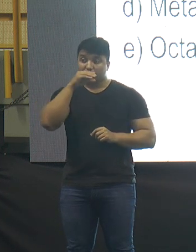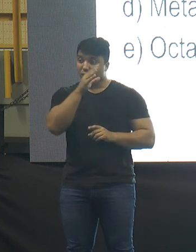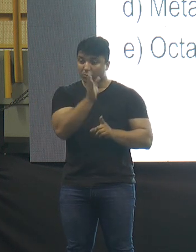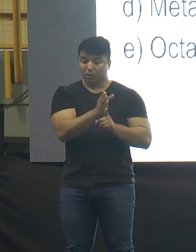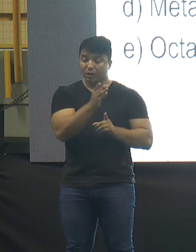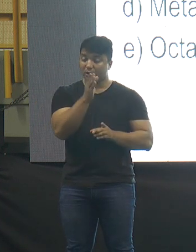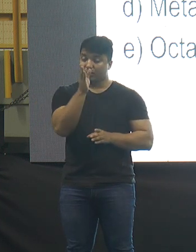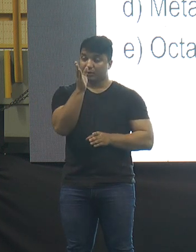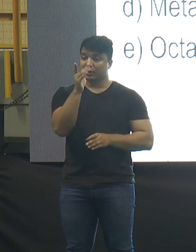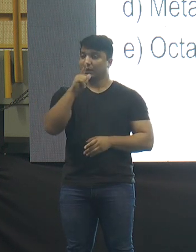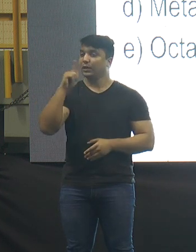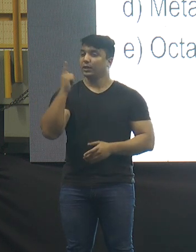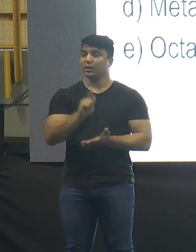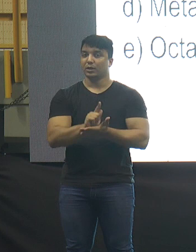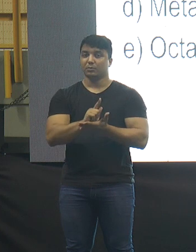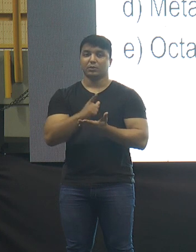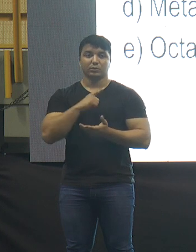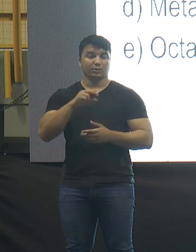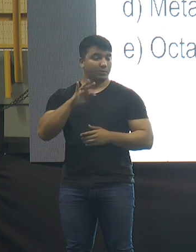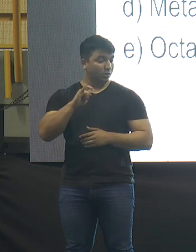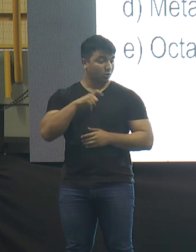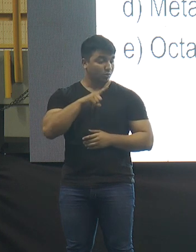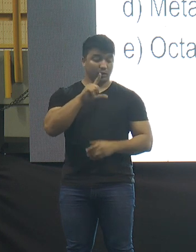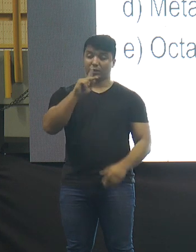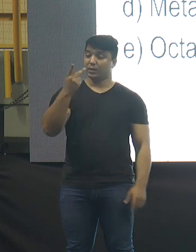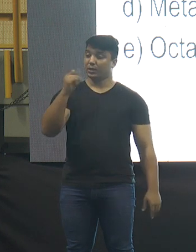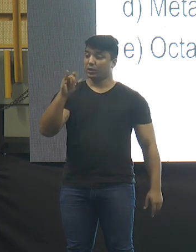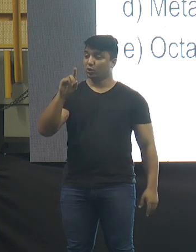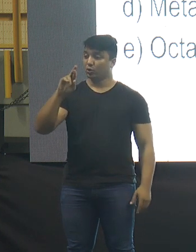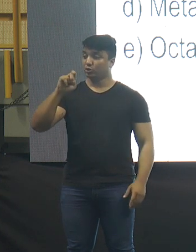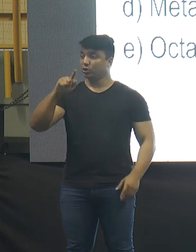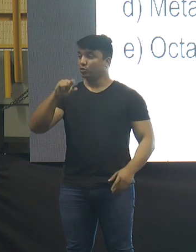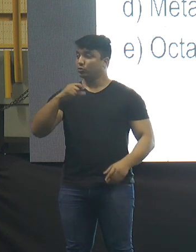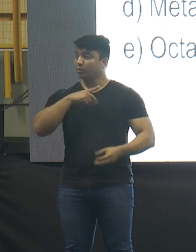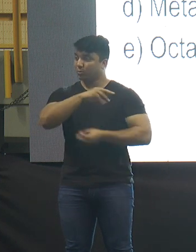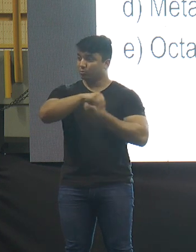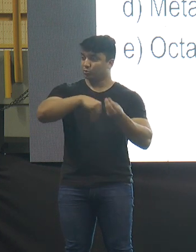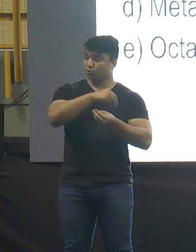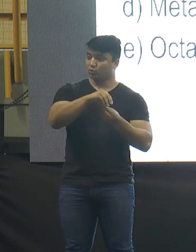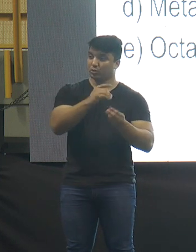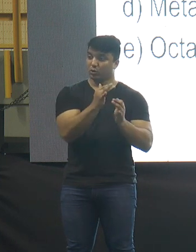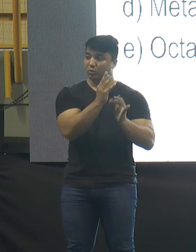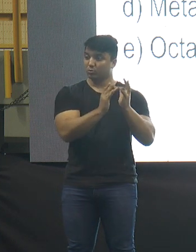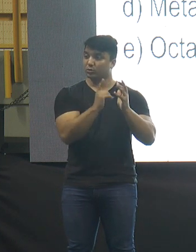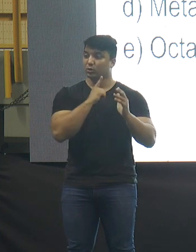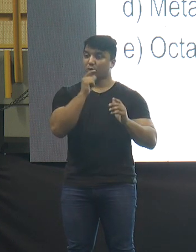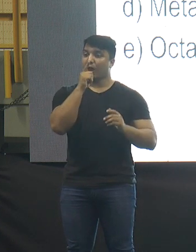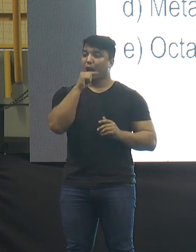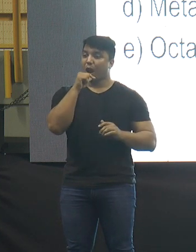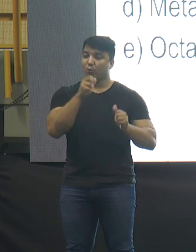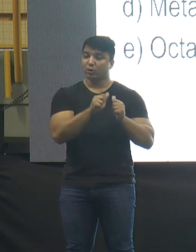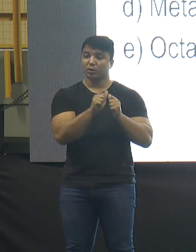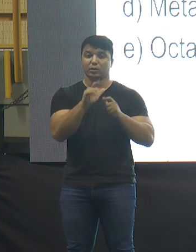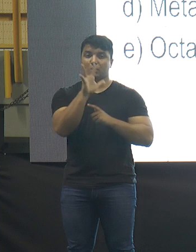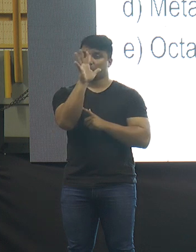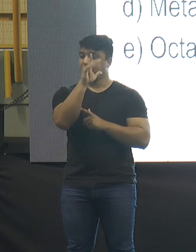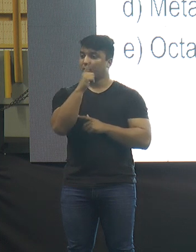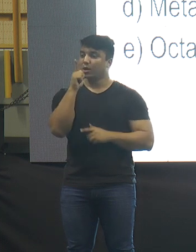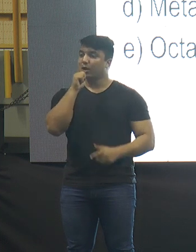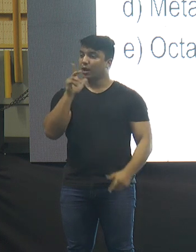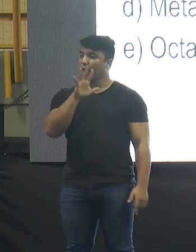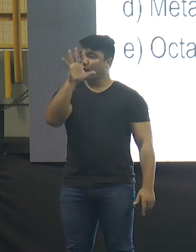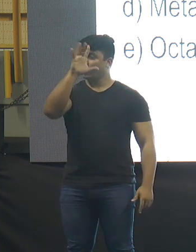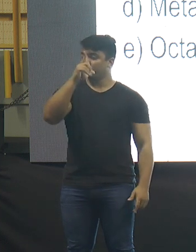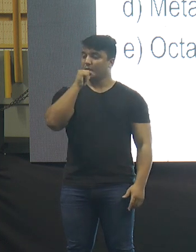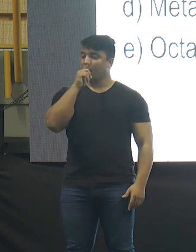grama. Ainda tem um negócio muito bacana. O hidrogênio, quando ele faz a reação de combustão, ele libera água. E a água não vai